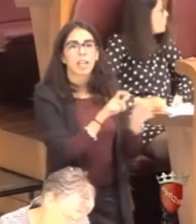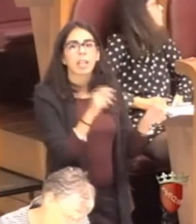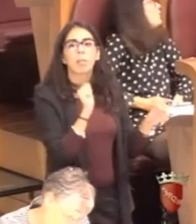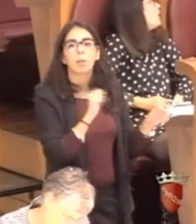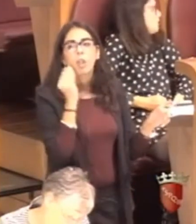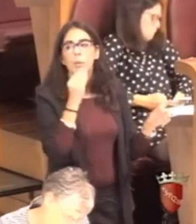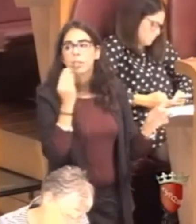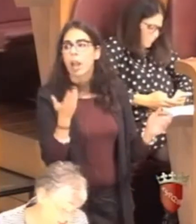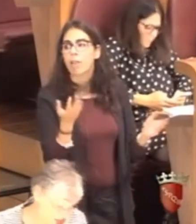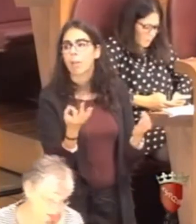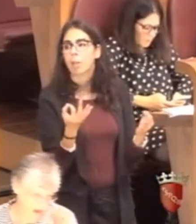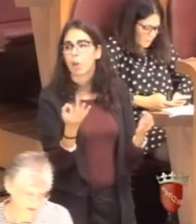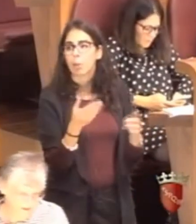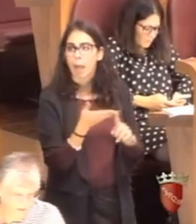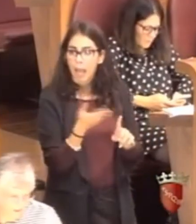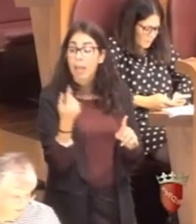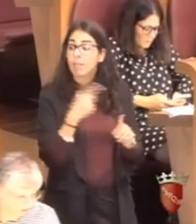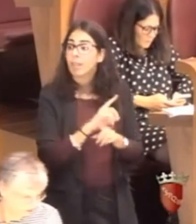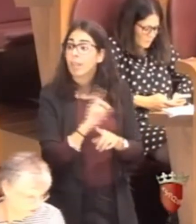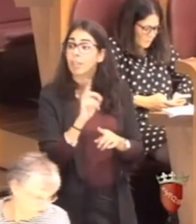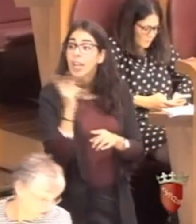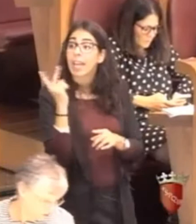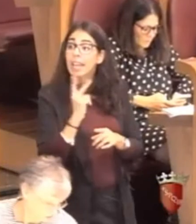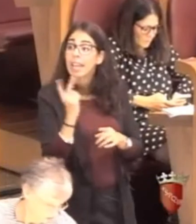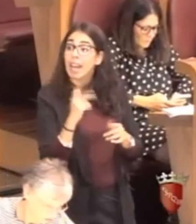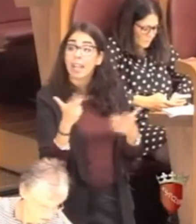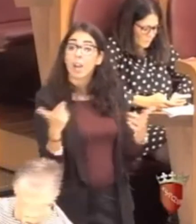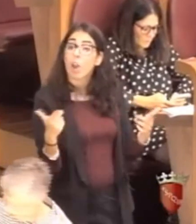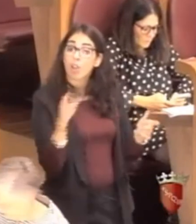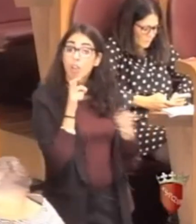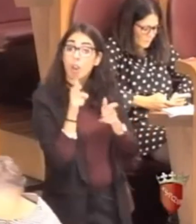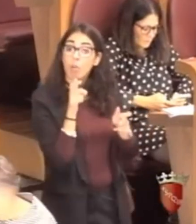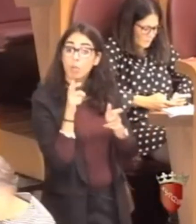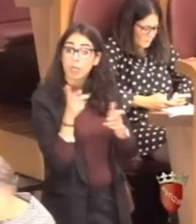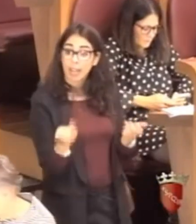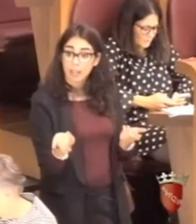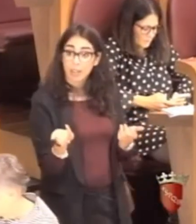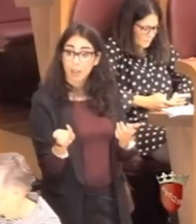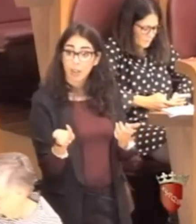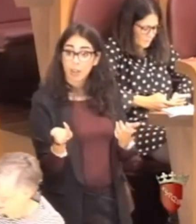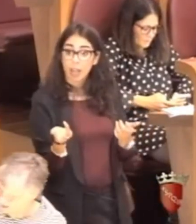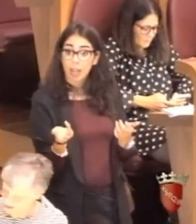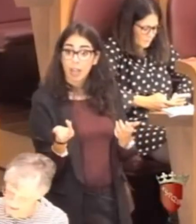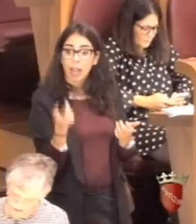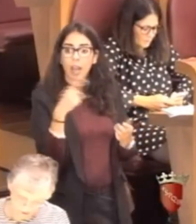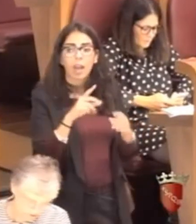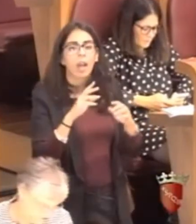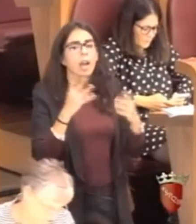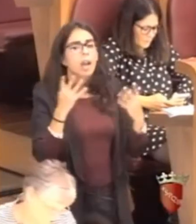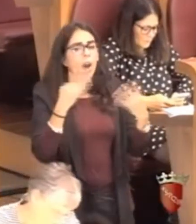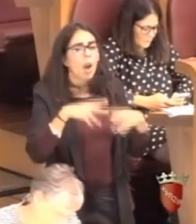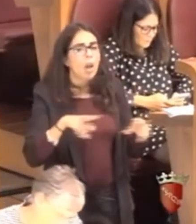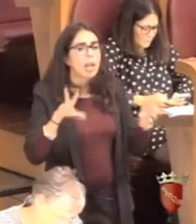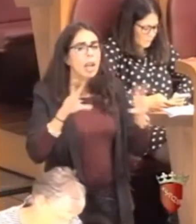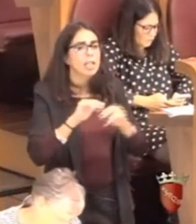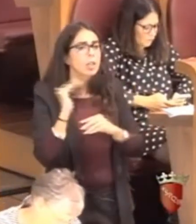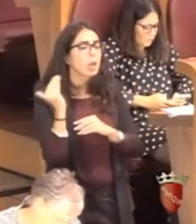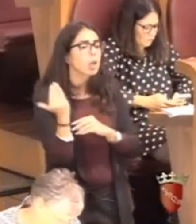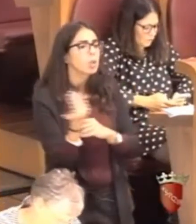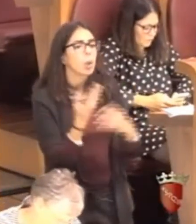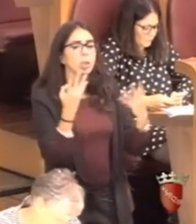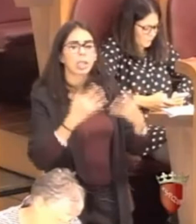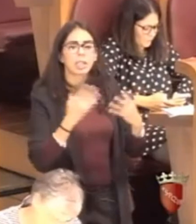realtà non c'era comunicazione fra le parti. Insomma, è stato riorganizzato tutto il sistema delle